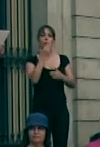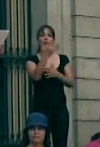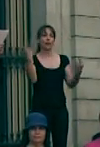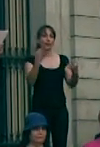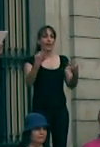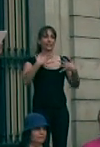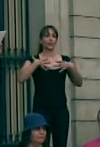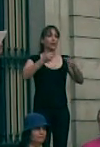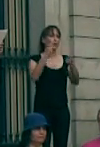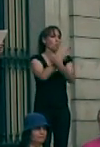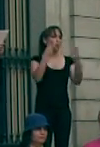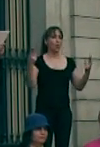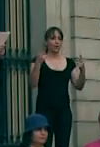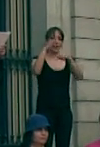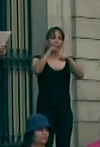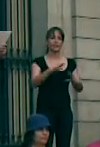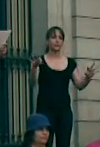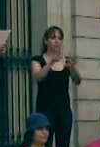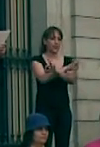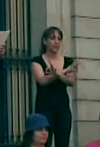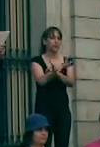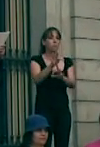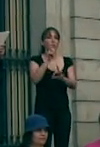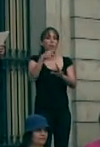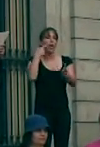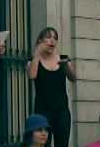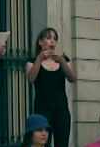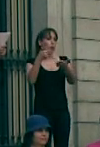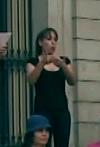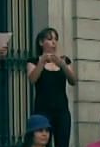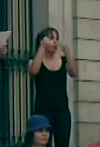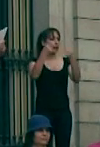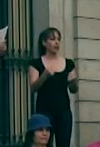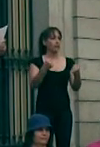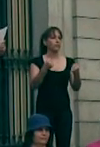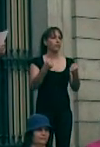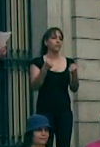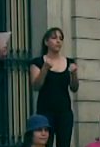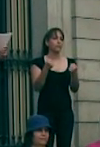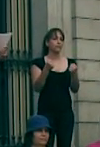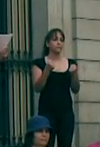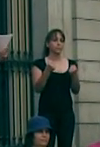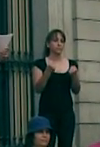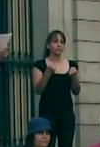sense discriminacions. A més, amb l'argument fals